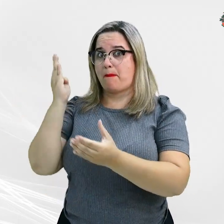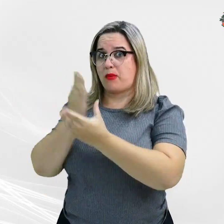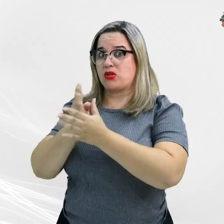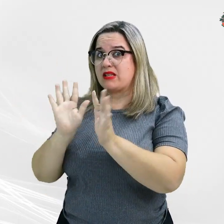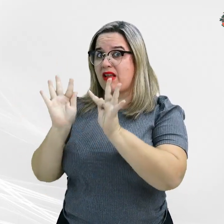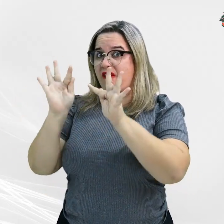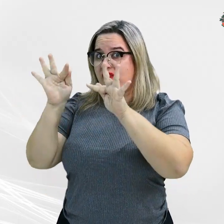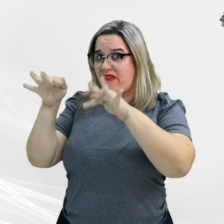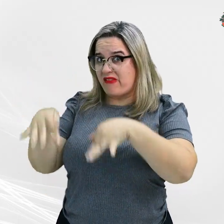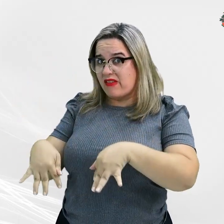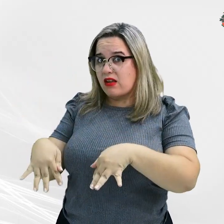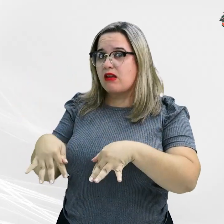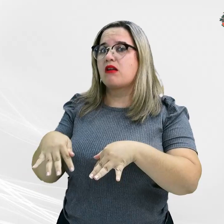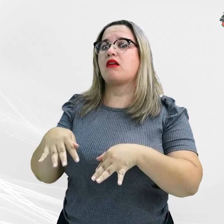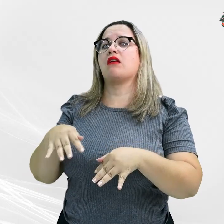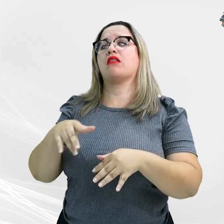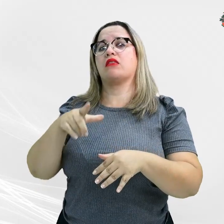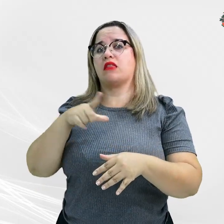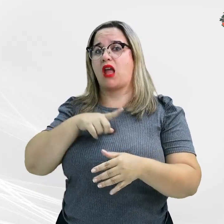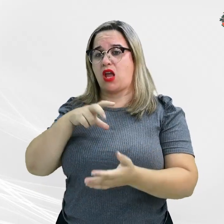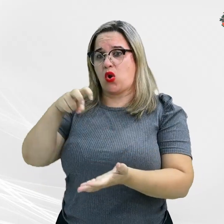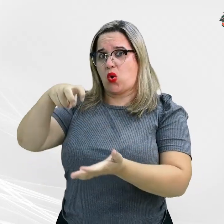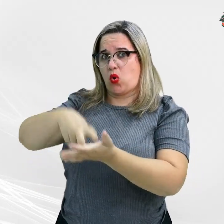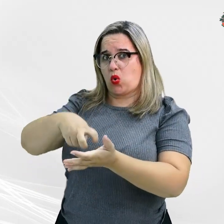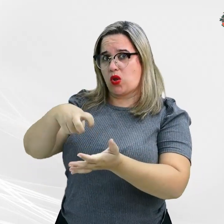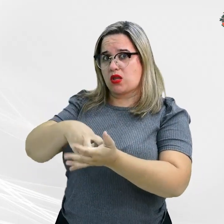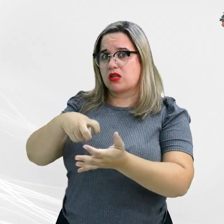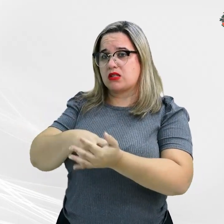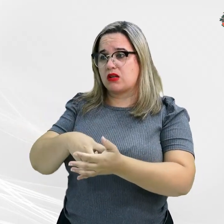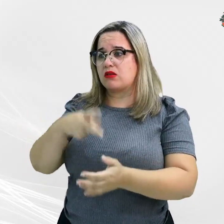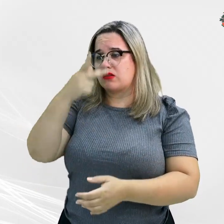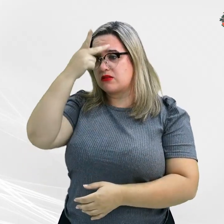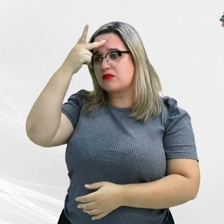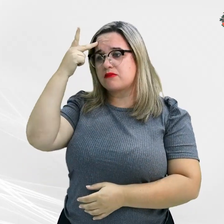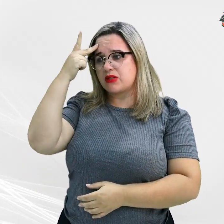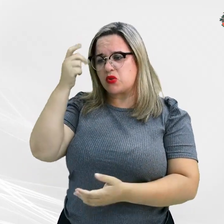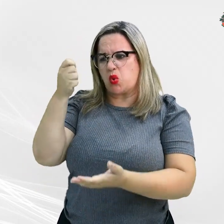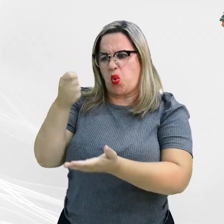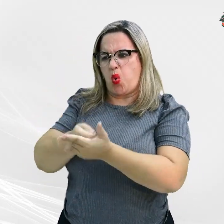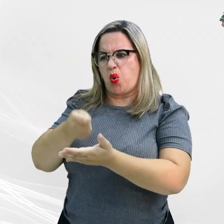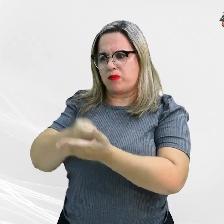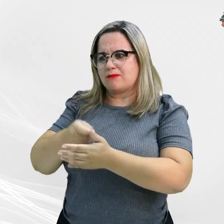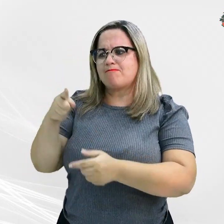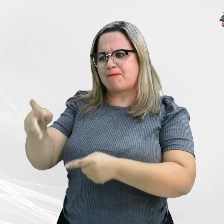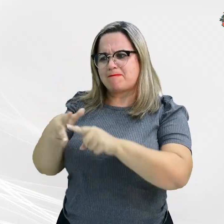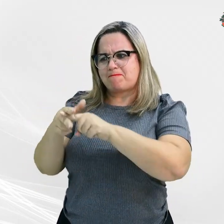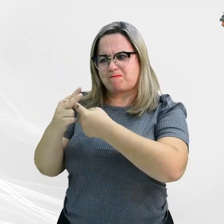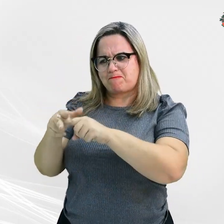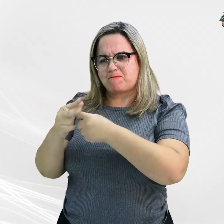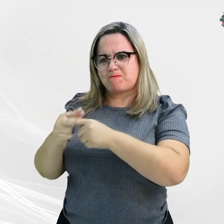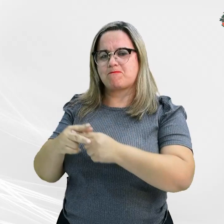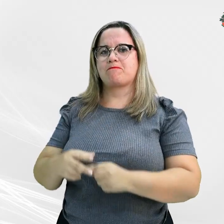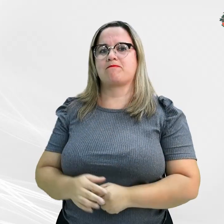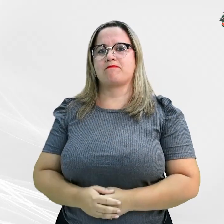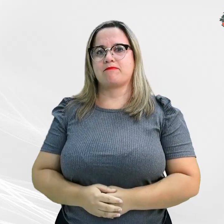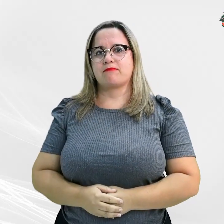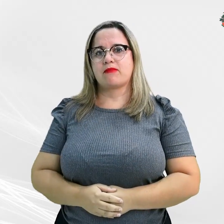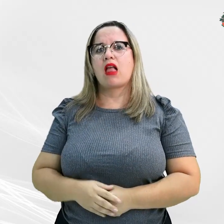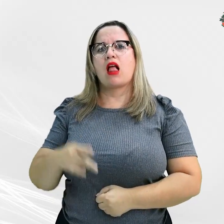procedência total da ação, com a condenação dos demandados na obrigação de fazer a obra. De acordo com a Promotora de Justiça